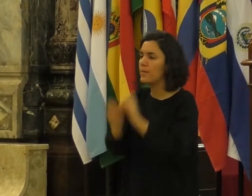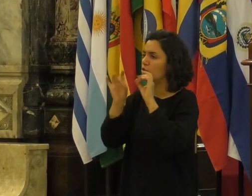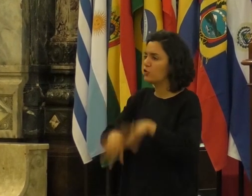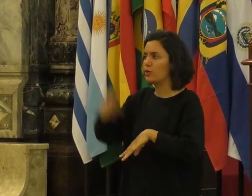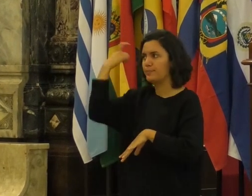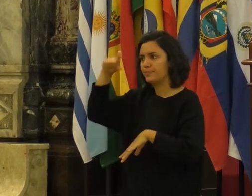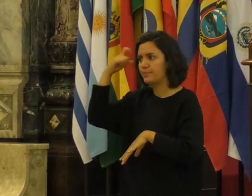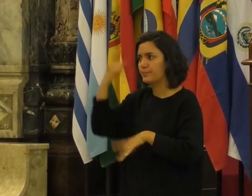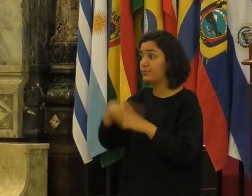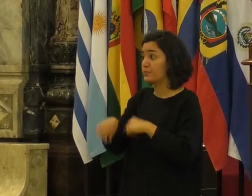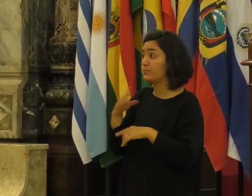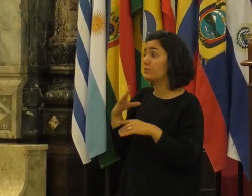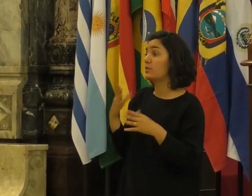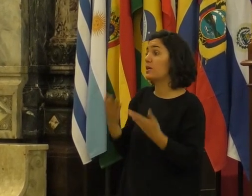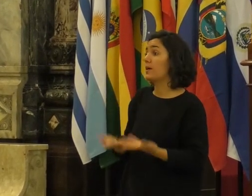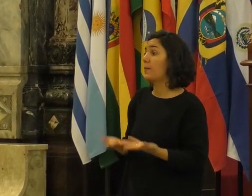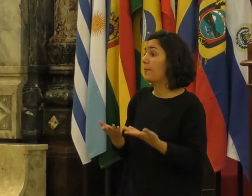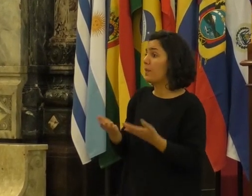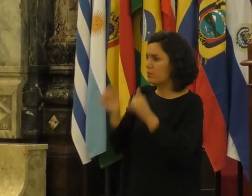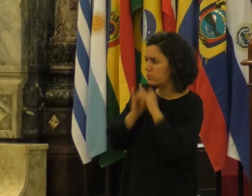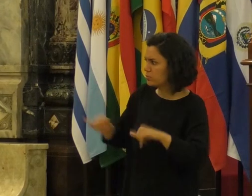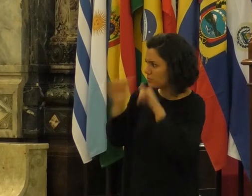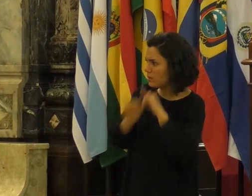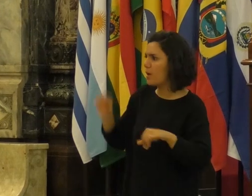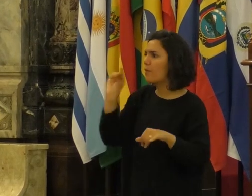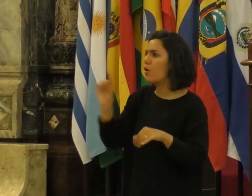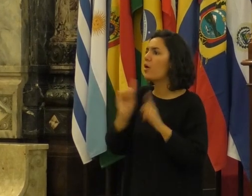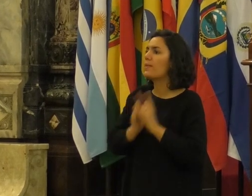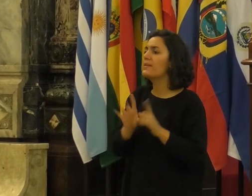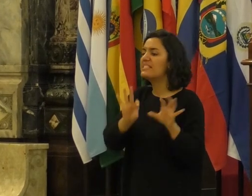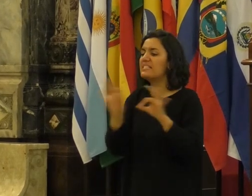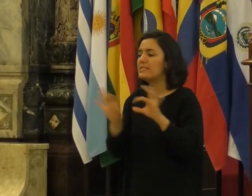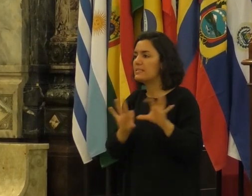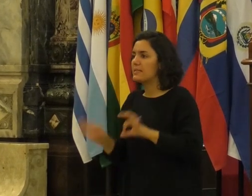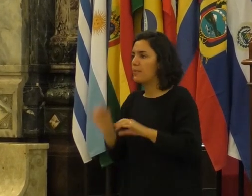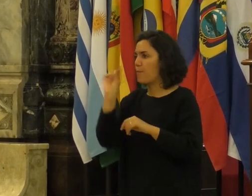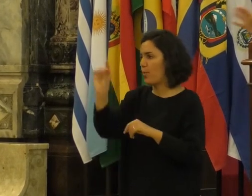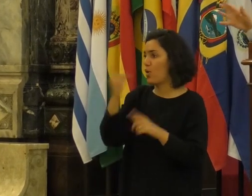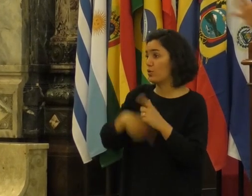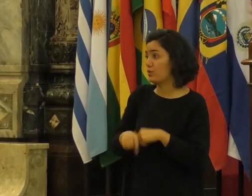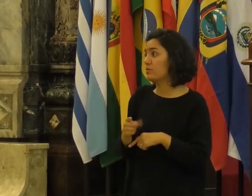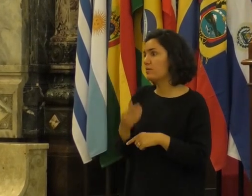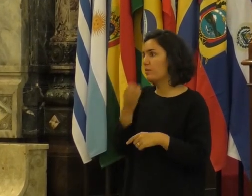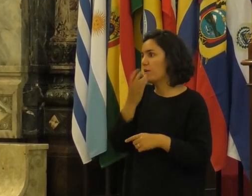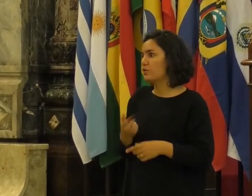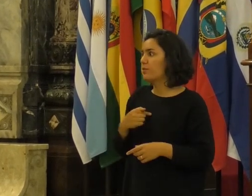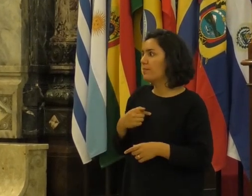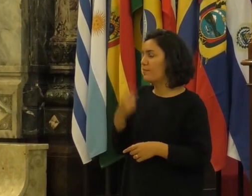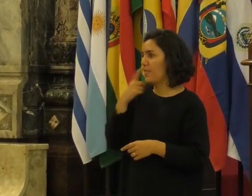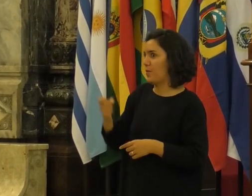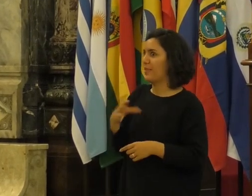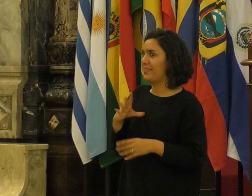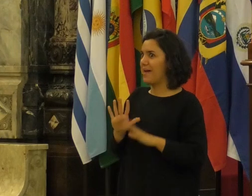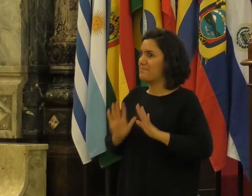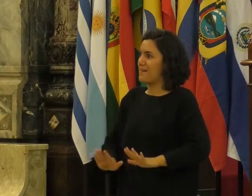Y publican poco. Y, o sea, pues, se manejan poco, se citan poco. Y, entonces, bueno, me doy cuenta que hay